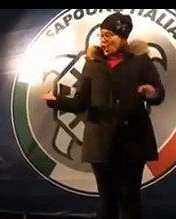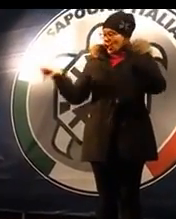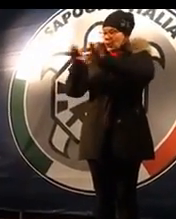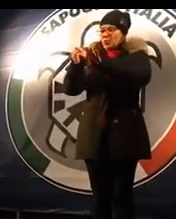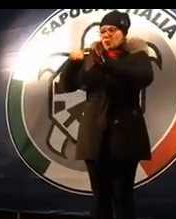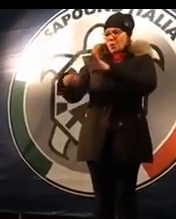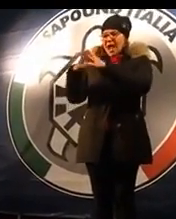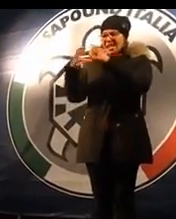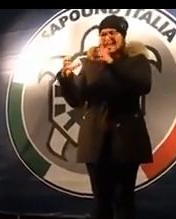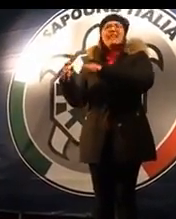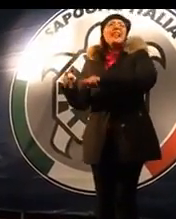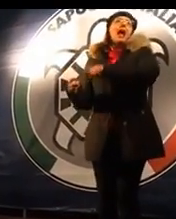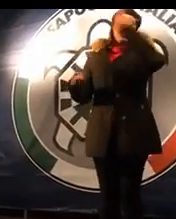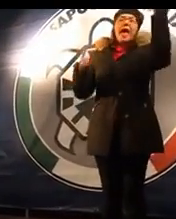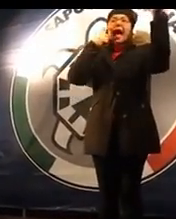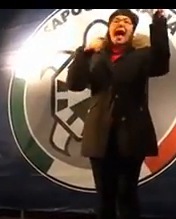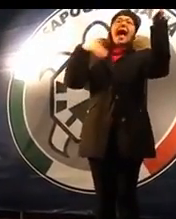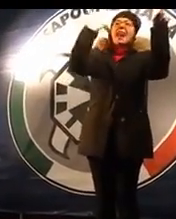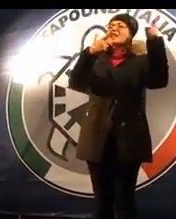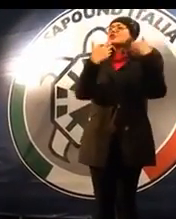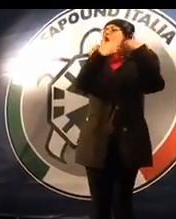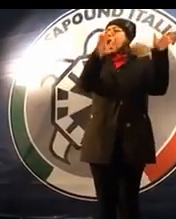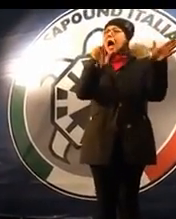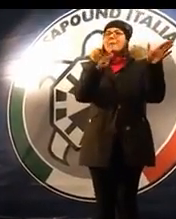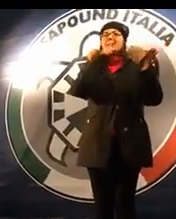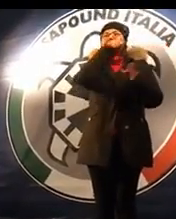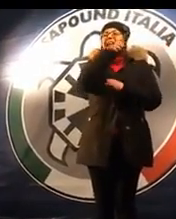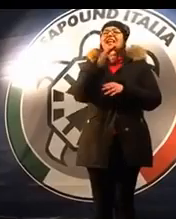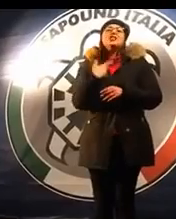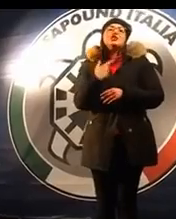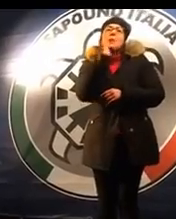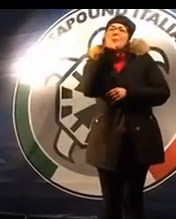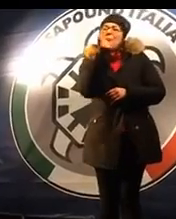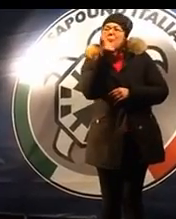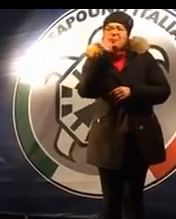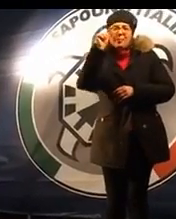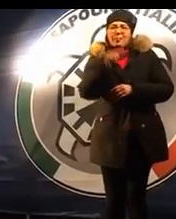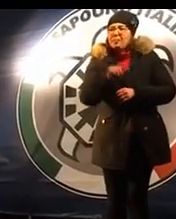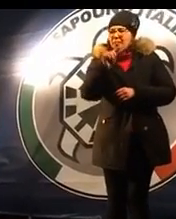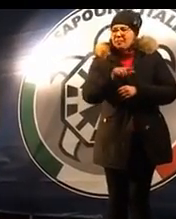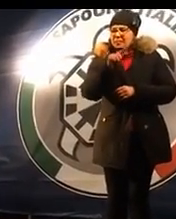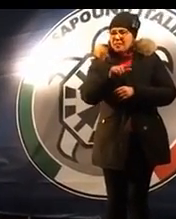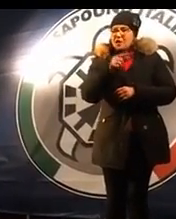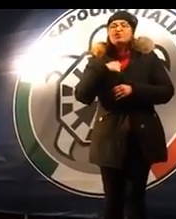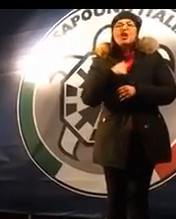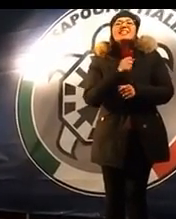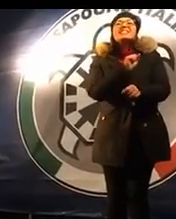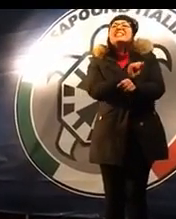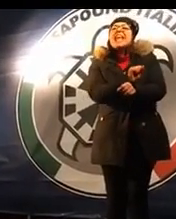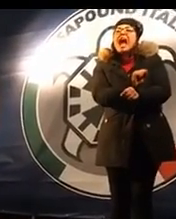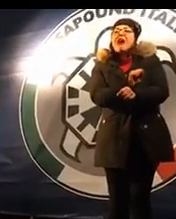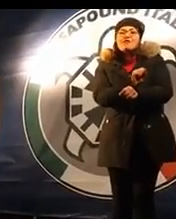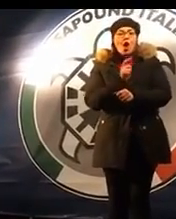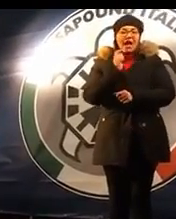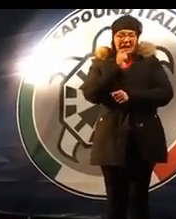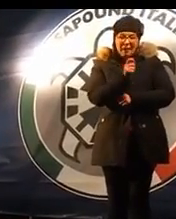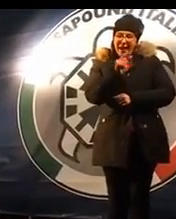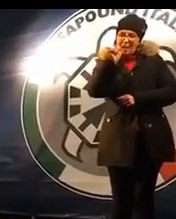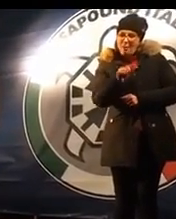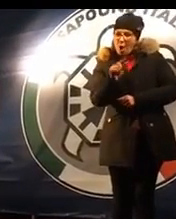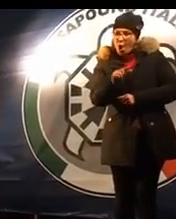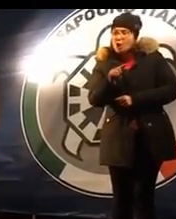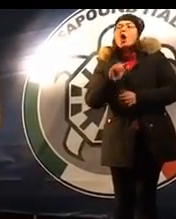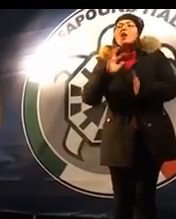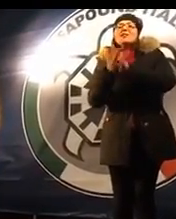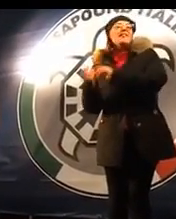perché all'estero magari c'è uno schiavo che lavora legato al tornio per una ciotola di riso per 20 ore. Queste cose sono state fatte dalla sinistra con